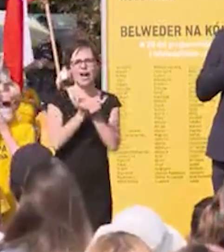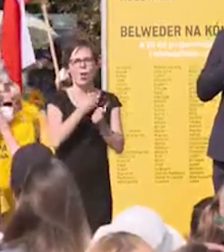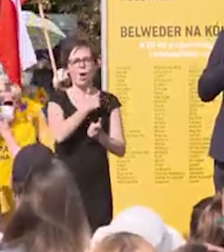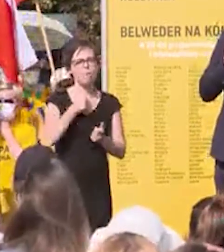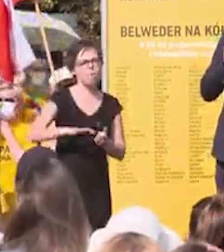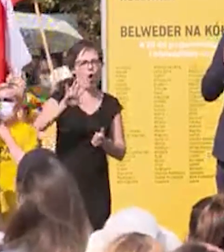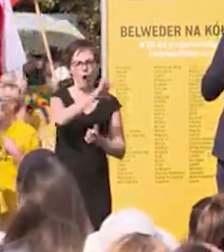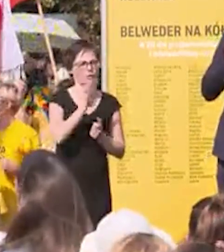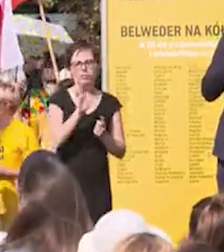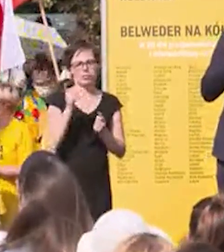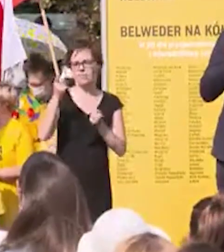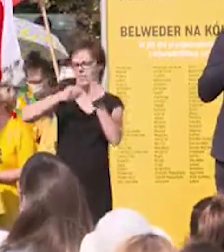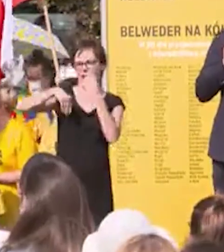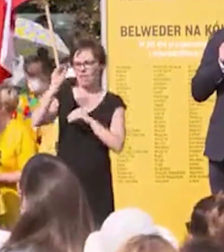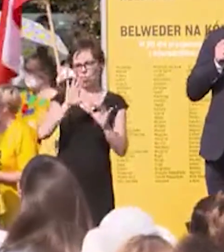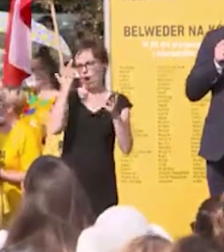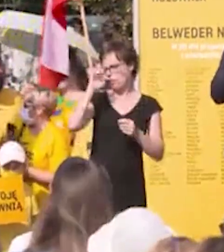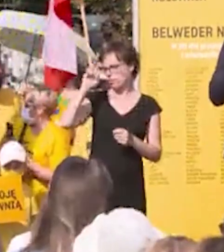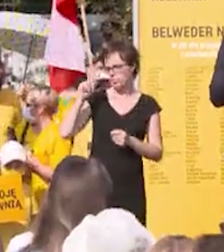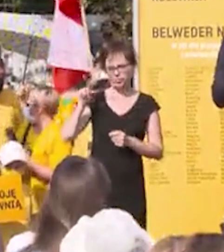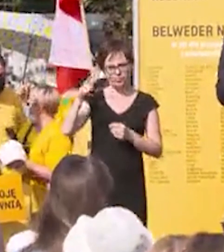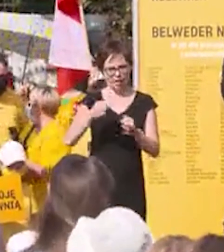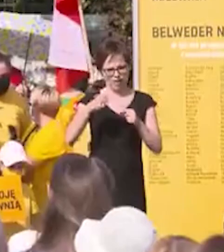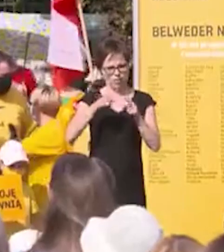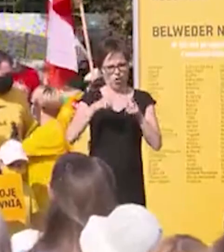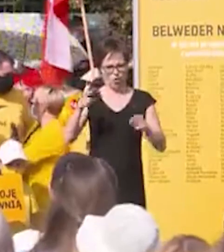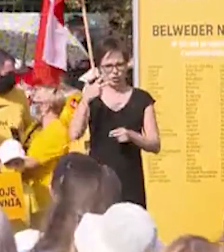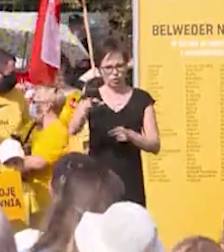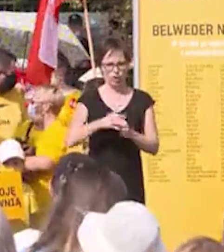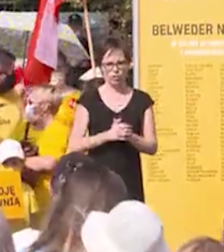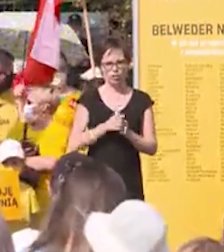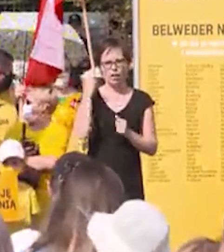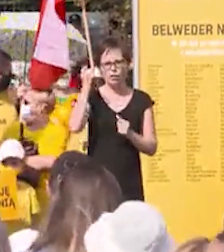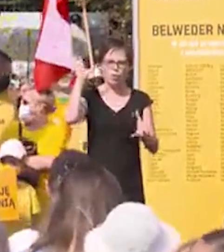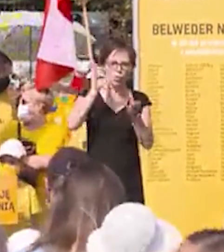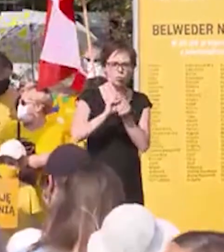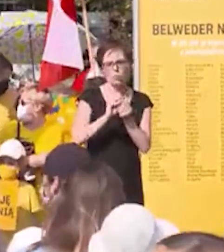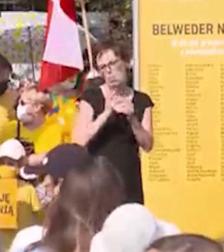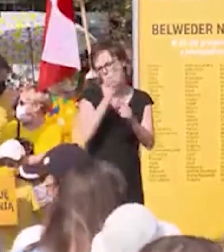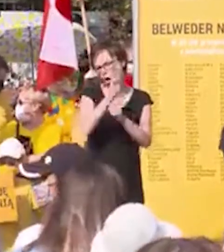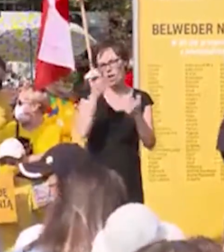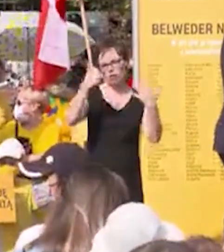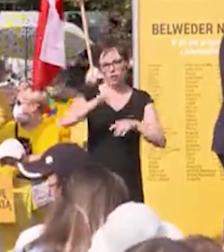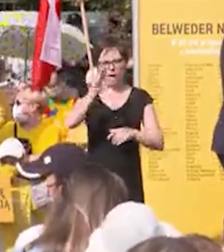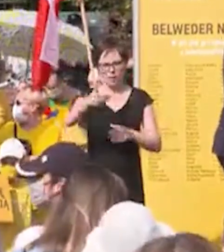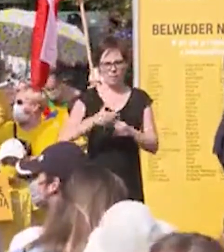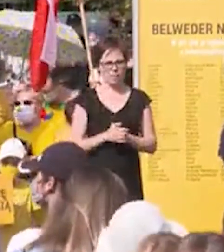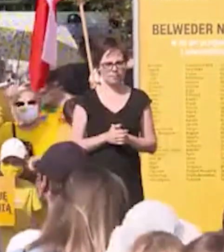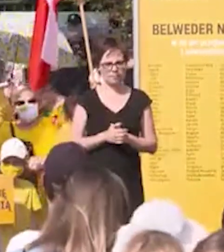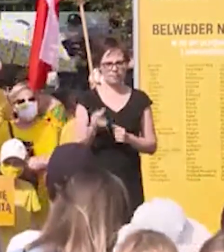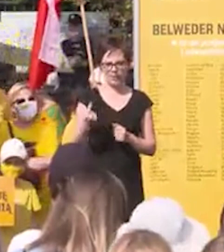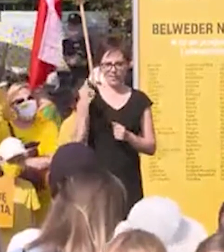pojazdem w Polsce w ciągu tych 3 tygodni. Przejechał prawie 6000 kilometrów. Tutaj mamy za